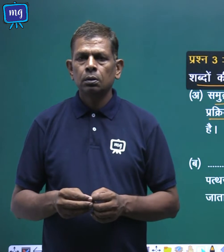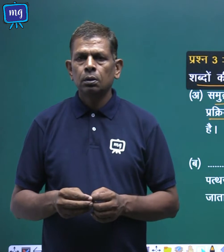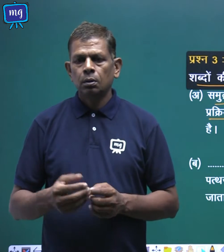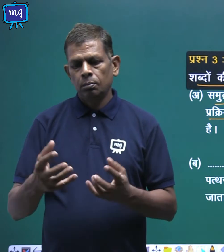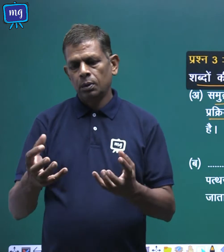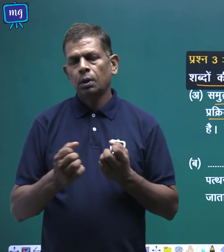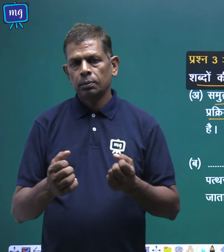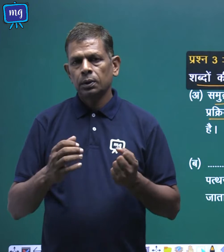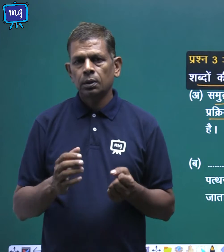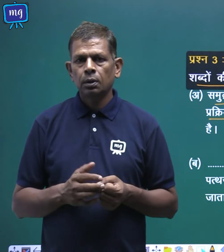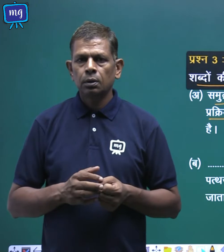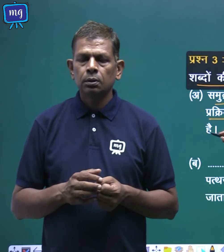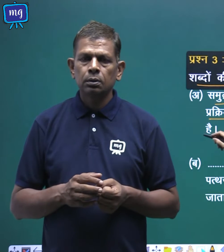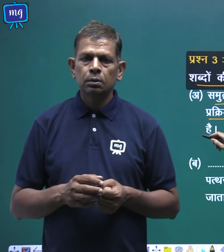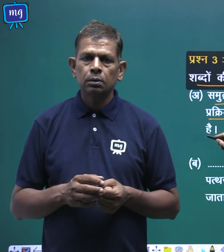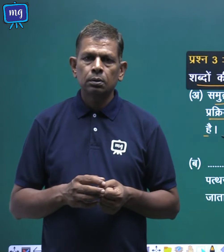प्राप्त किया जाता है।